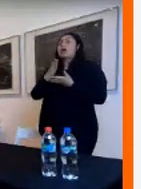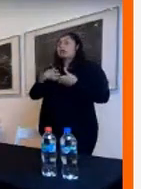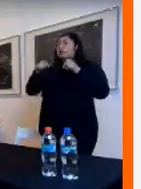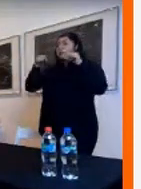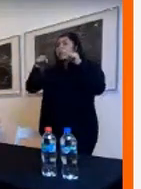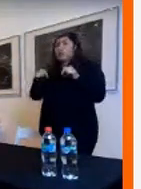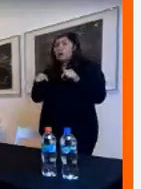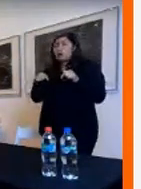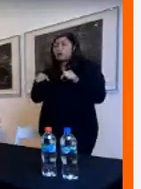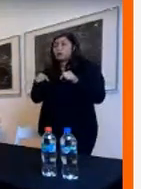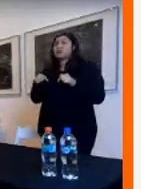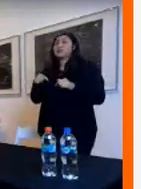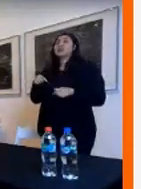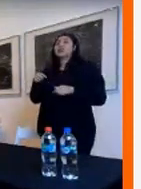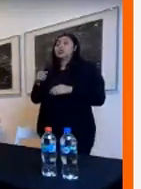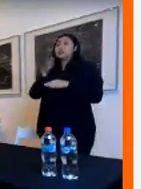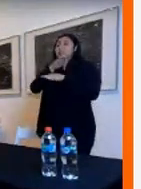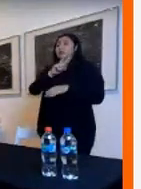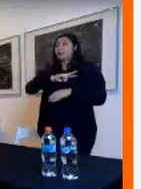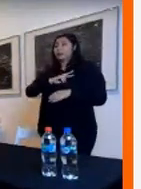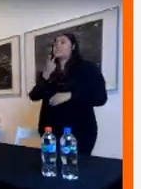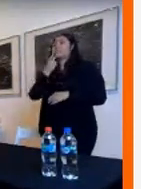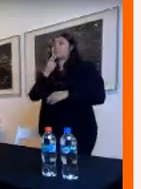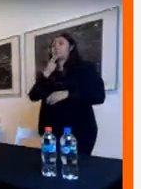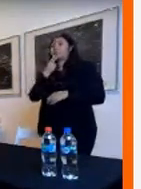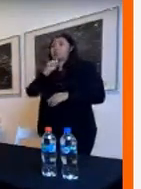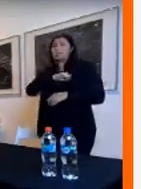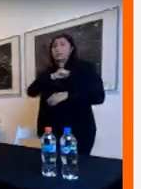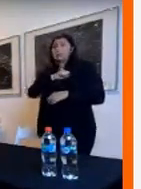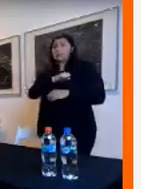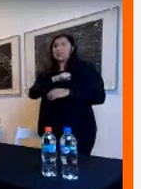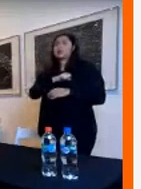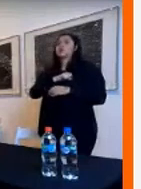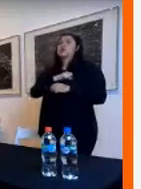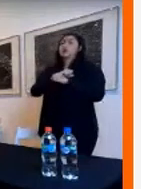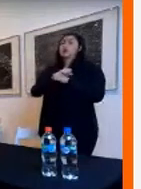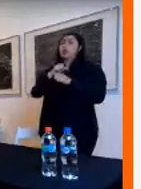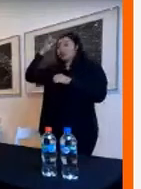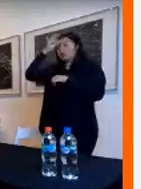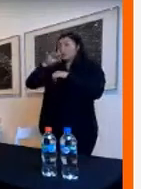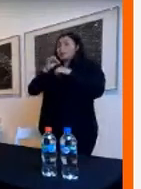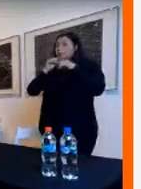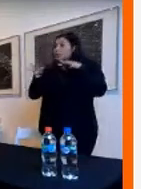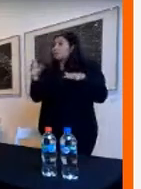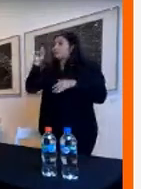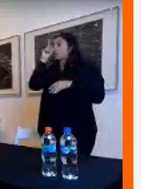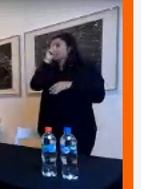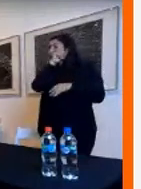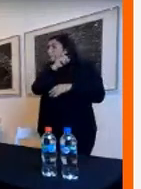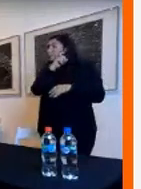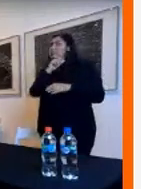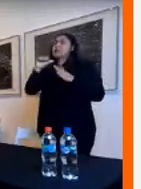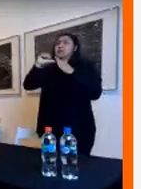Él es mi acá en Santiago y con la pandemia fue terrible porque no se podía mover, estaba cerrado. Y hay esas personas que recorren todo el